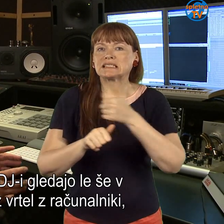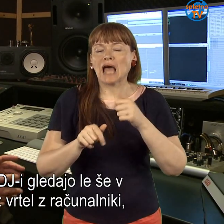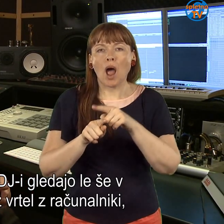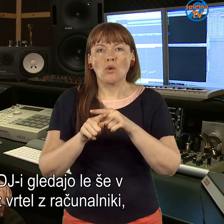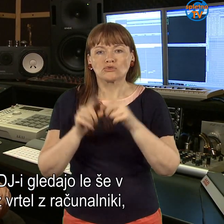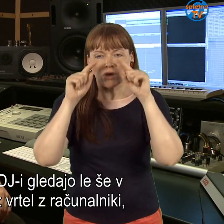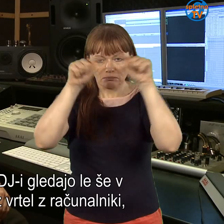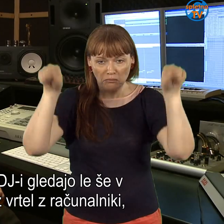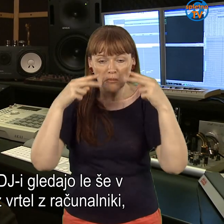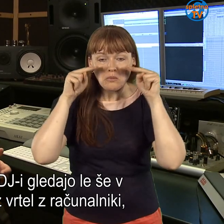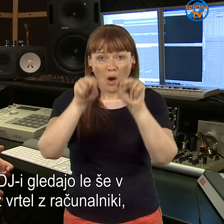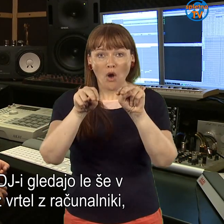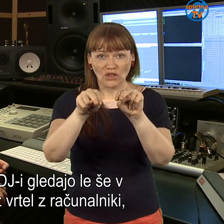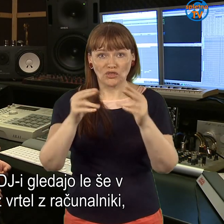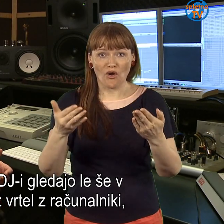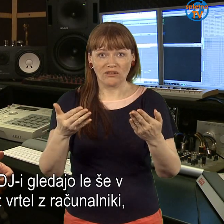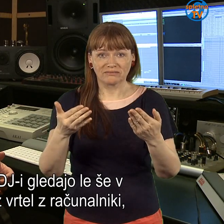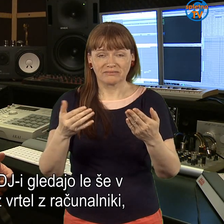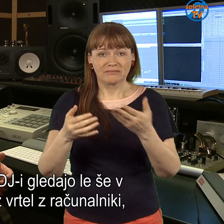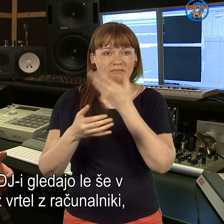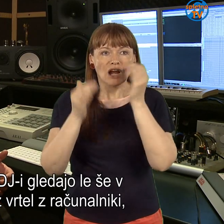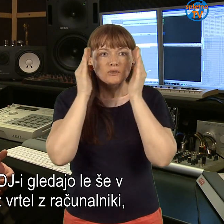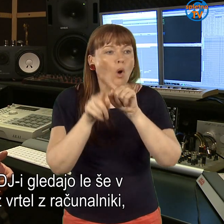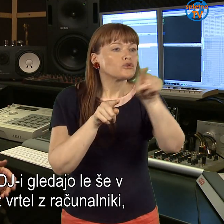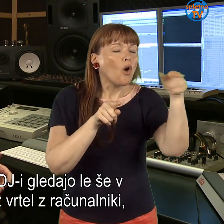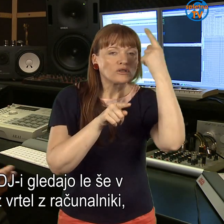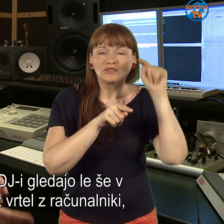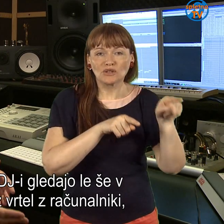v monitor gledajo, ker dejansko je tako,